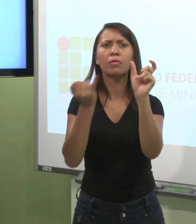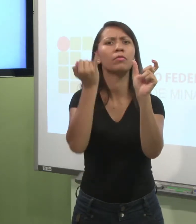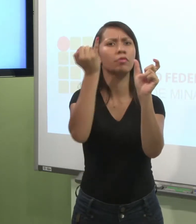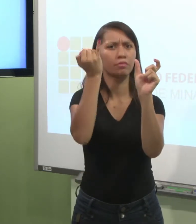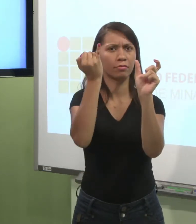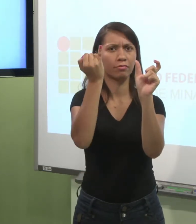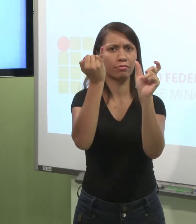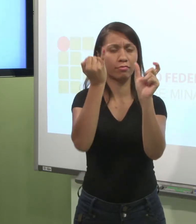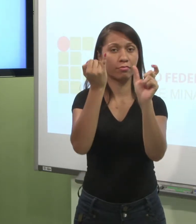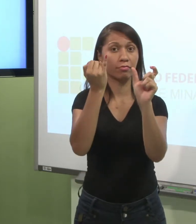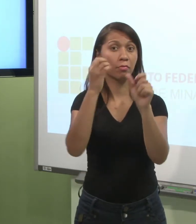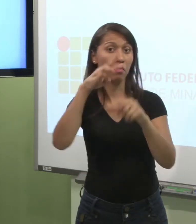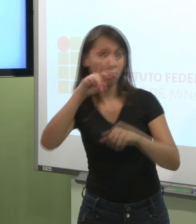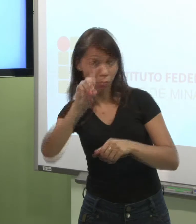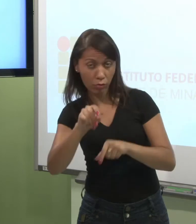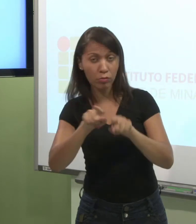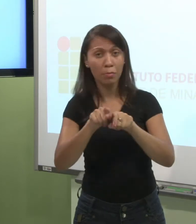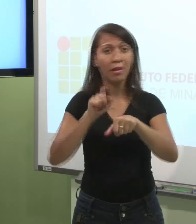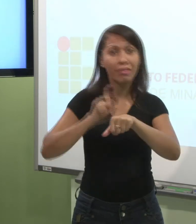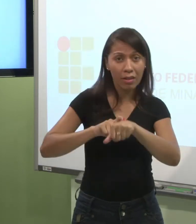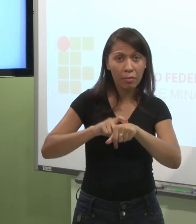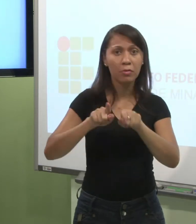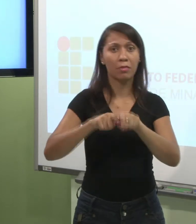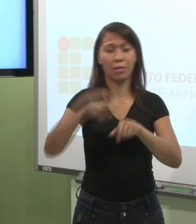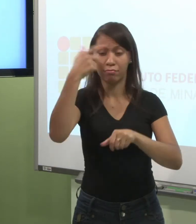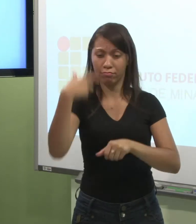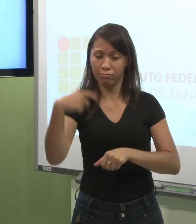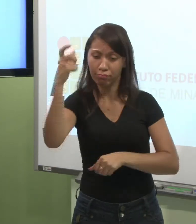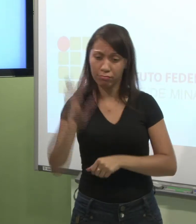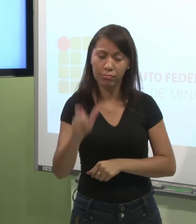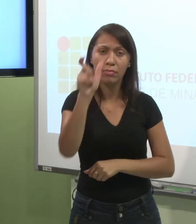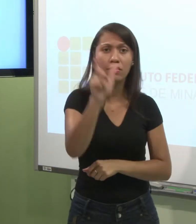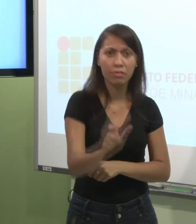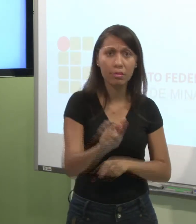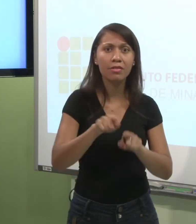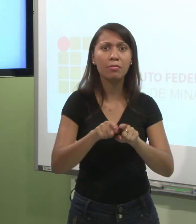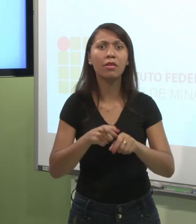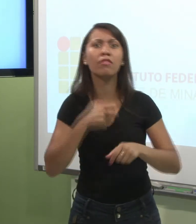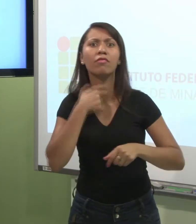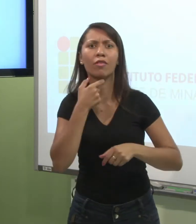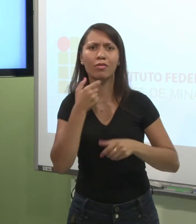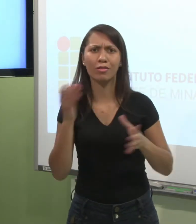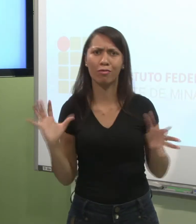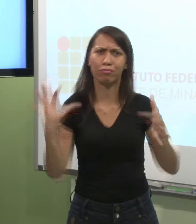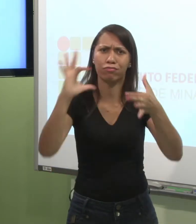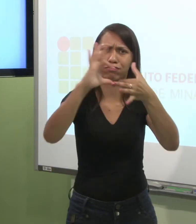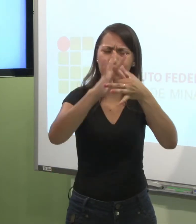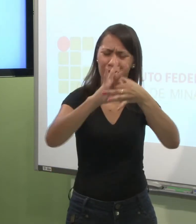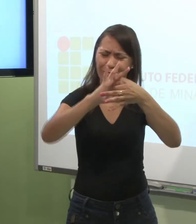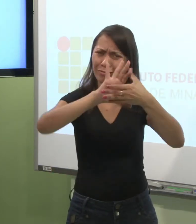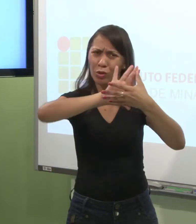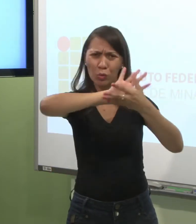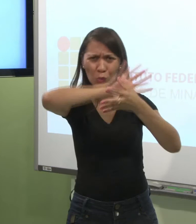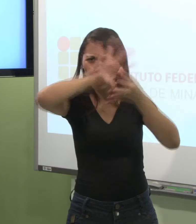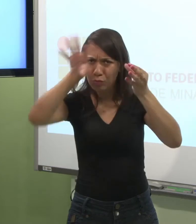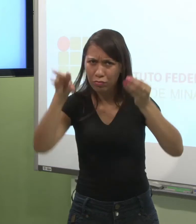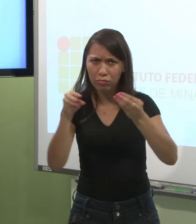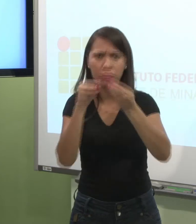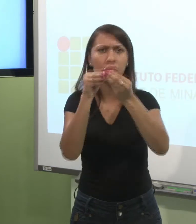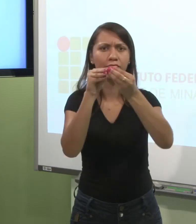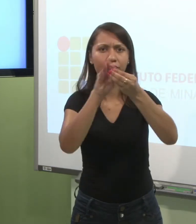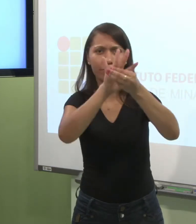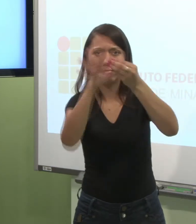dos seus modos, tempos, pessoas, números e vozes. O conjunto de todas essas flexões